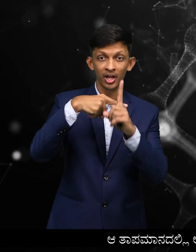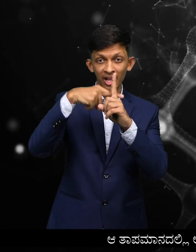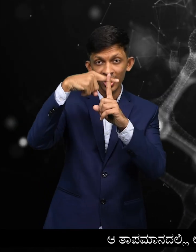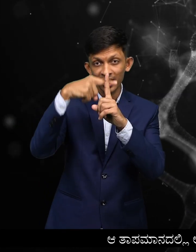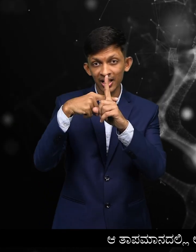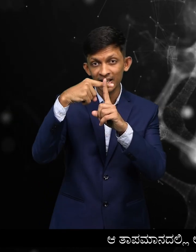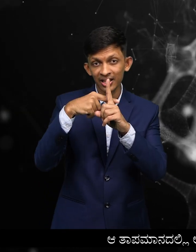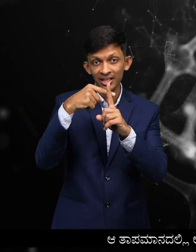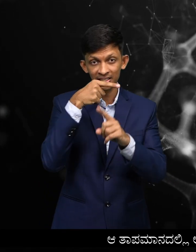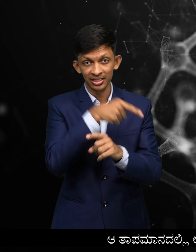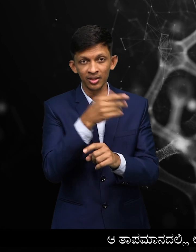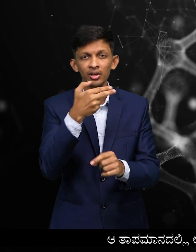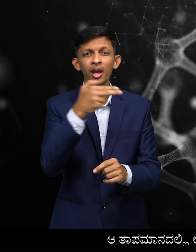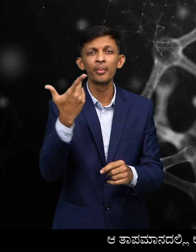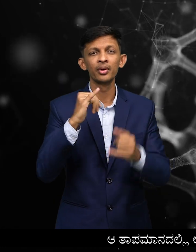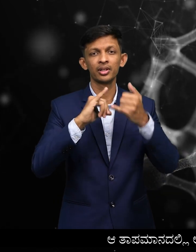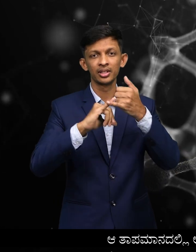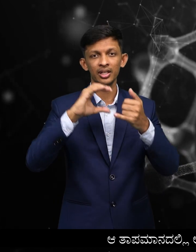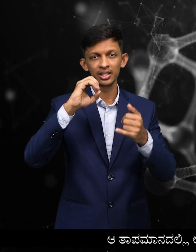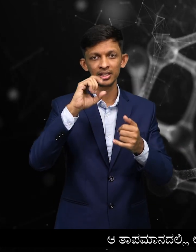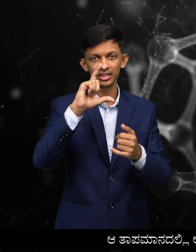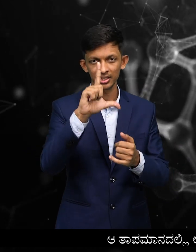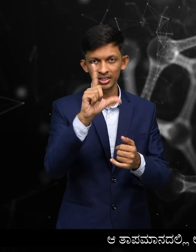ಅದರ ಕರಗುವಿಕೆ ಎಂದು ಕರೆಯಲಾಗುತ್ತದೆ.